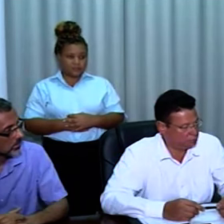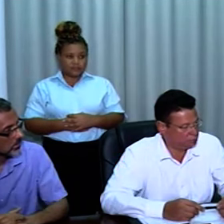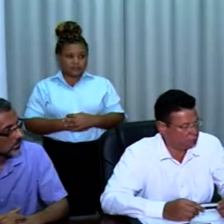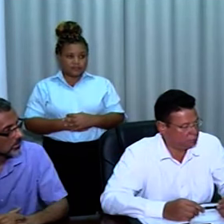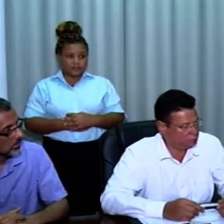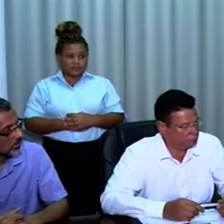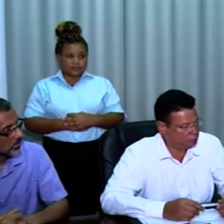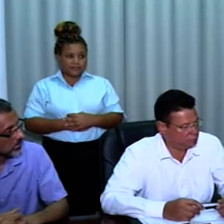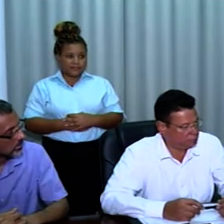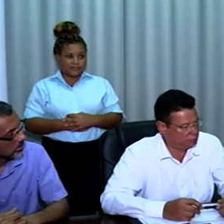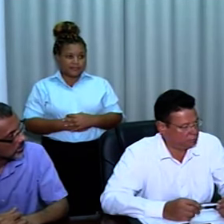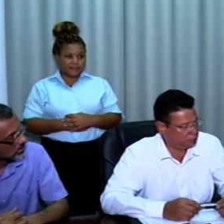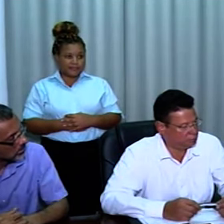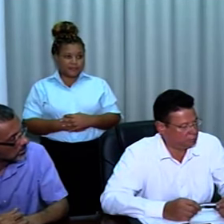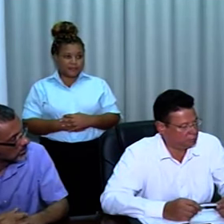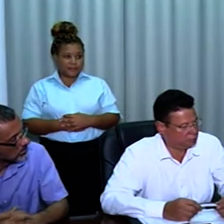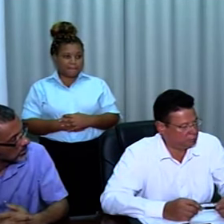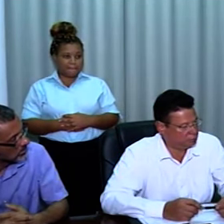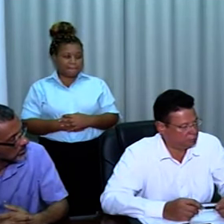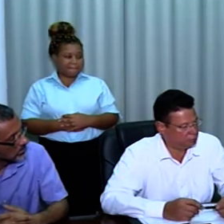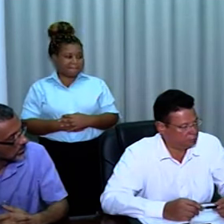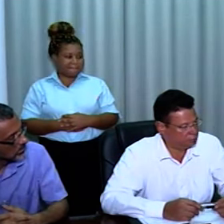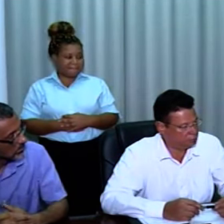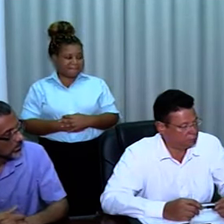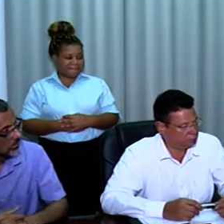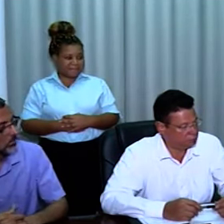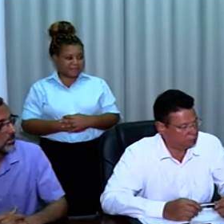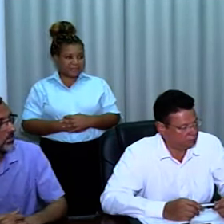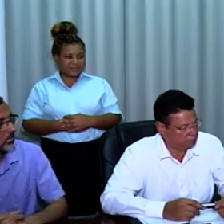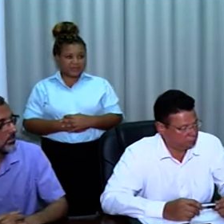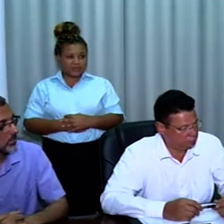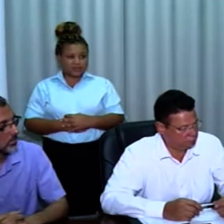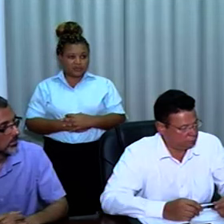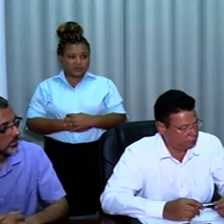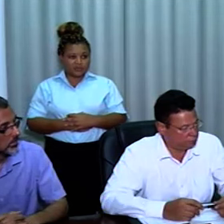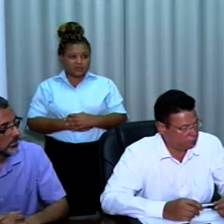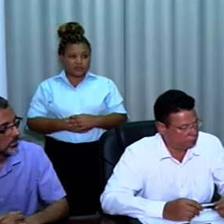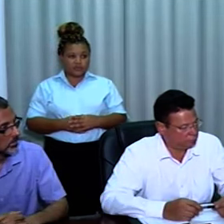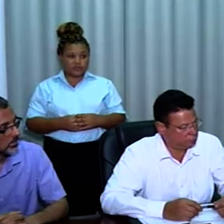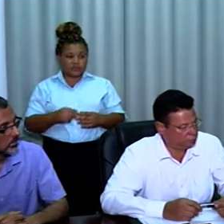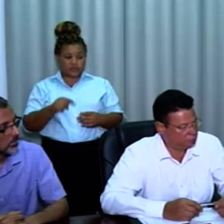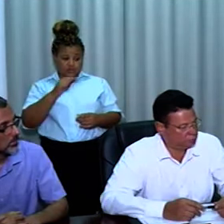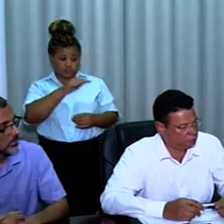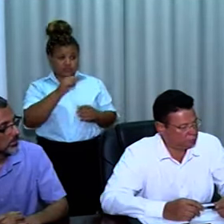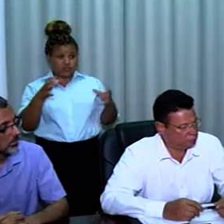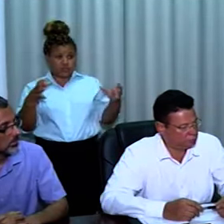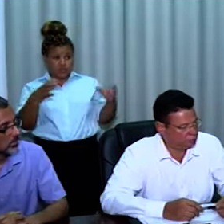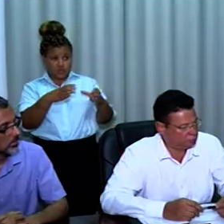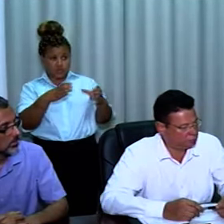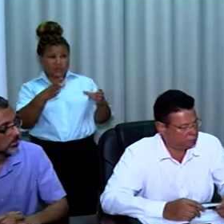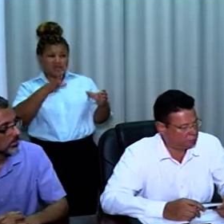PH IOC, ça veut dire Public Health Emergency Operation Center, nous pour provide un support technique,